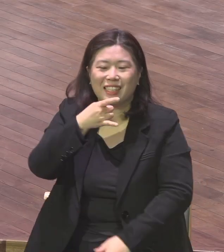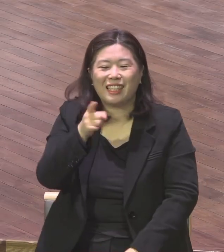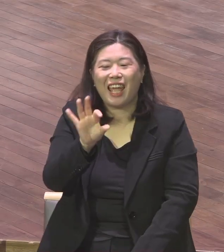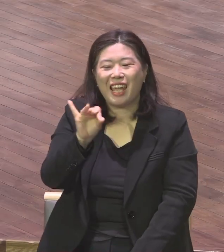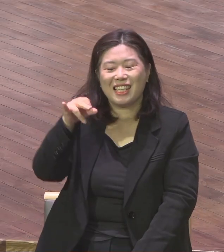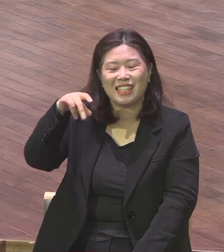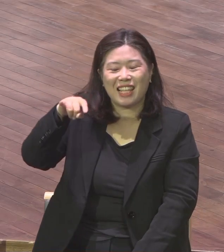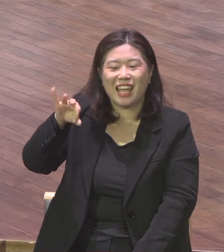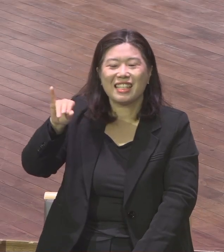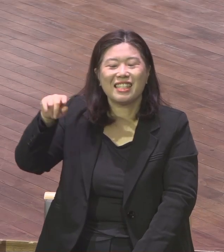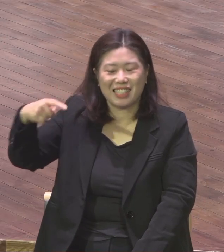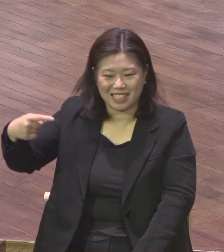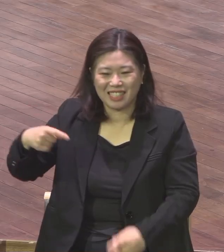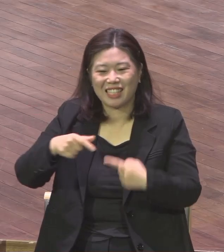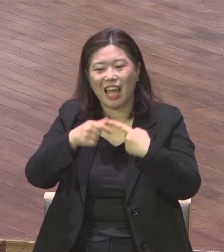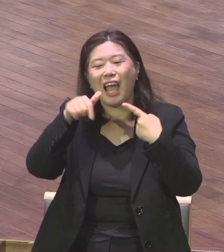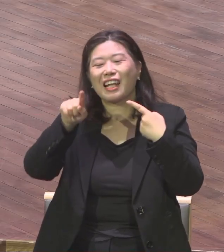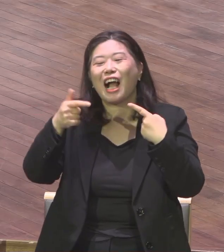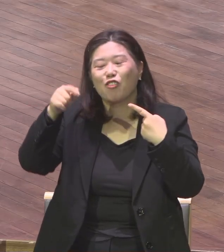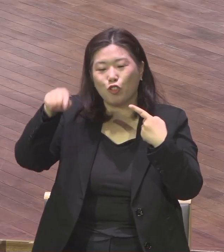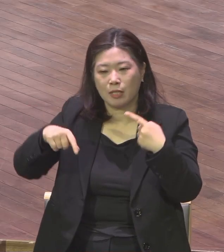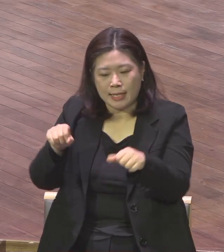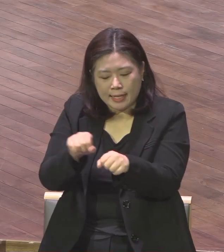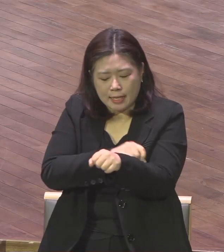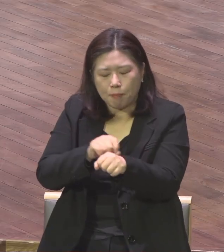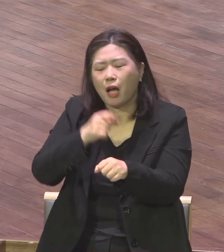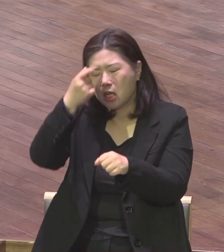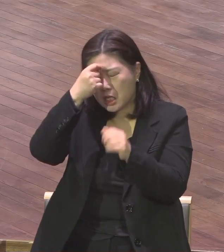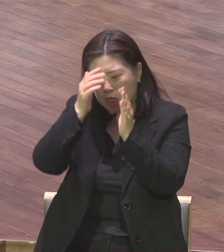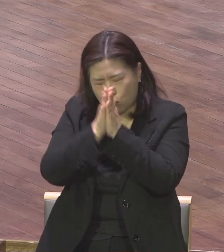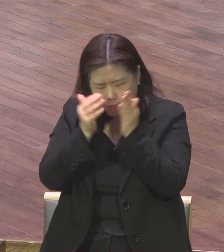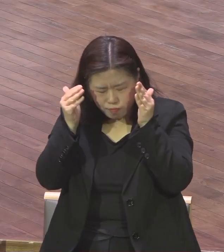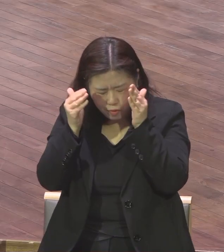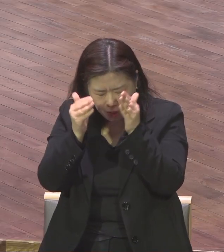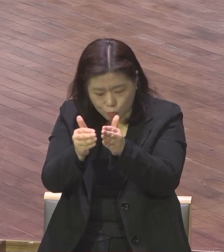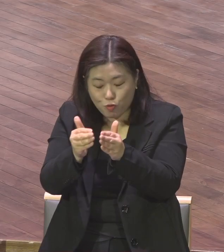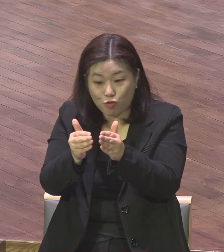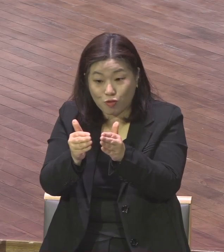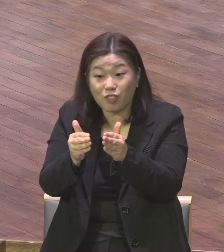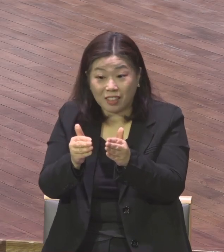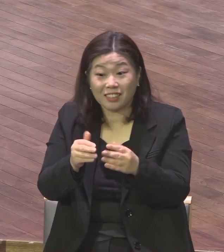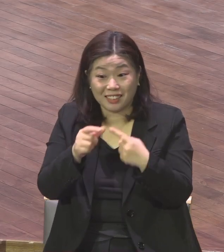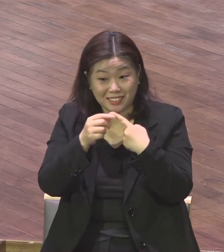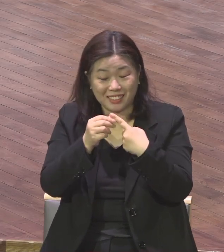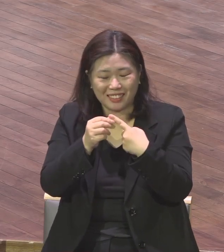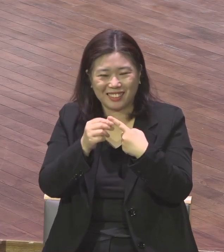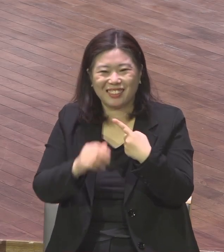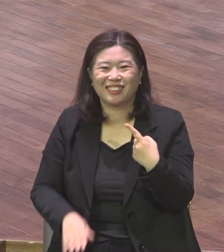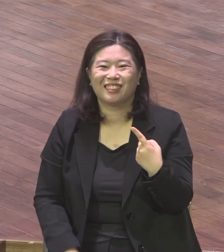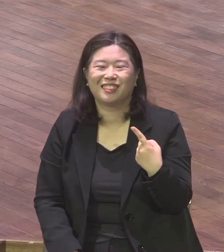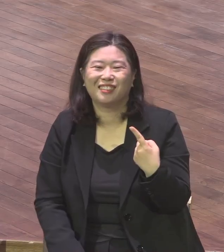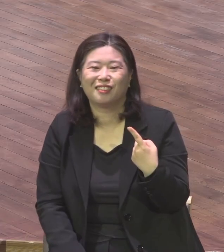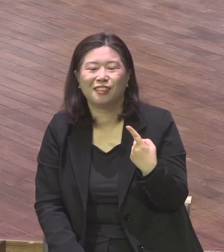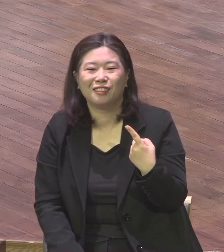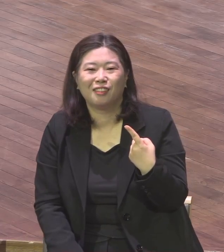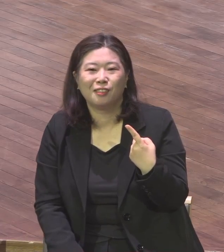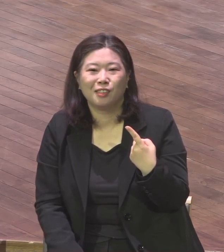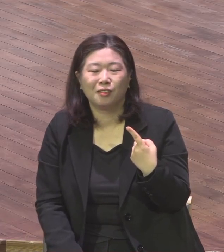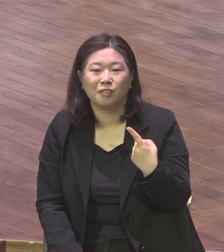간구. 다시 말하면 특별 기도란 말이에요. 특별 기도. 특별 기도지요.